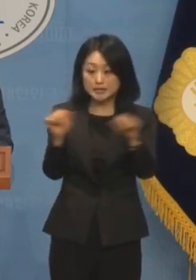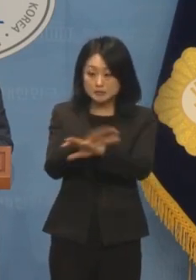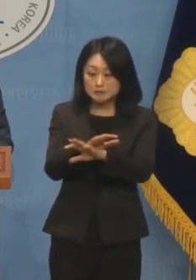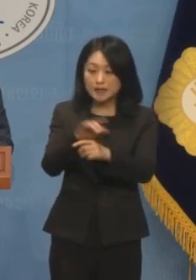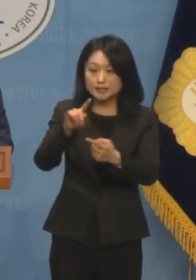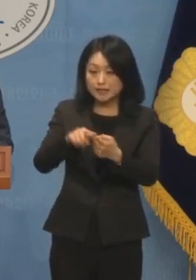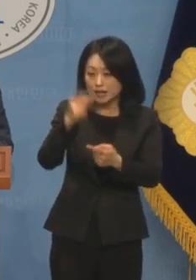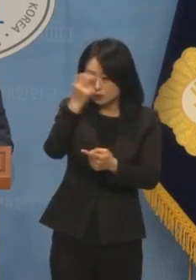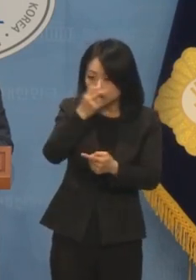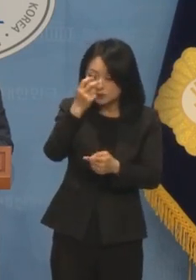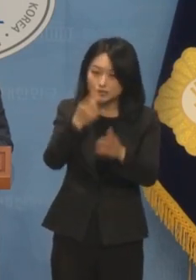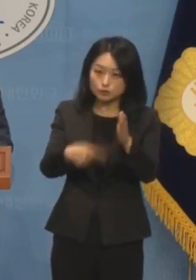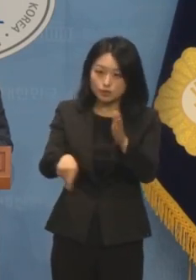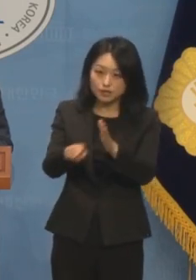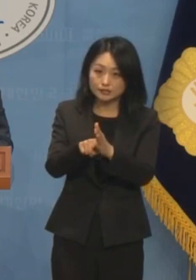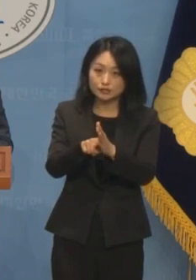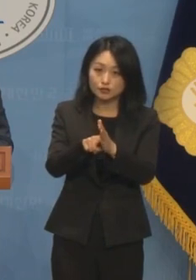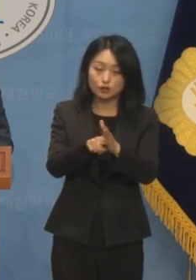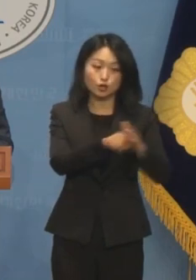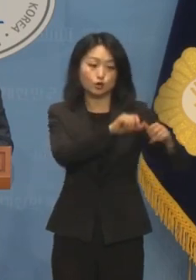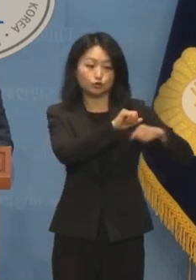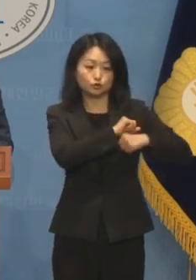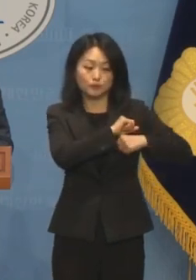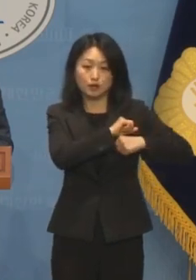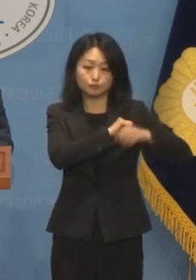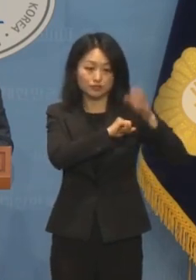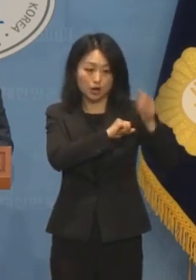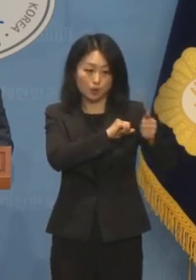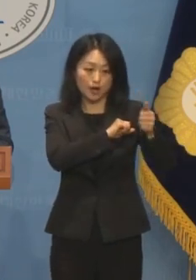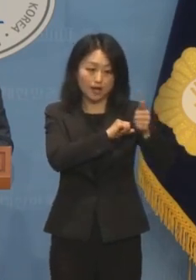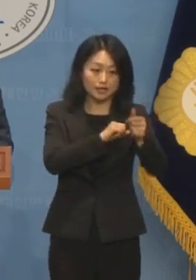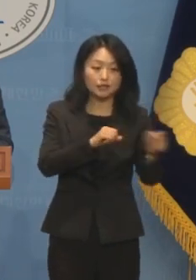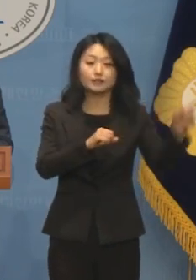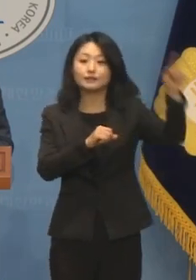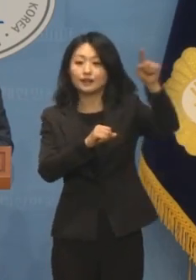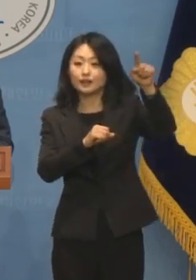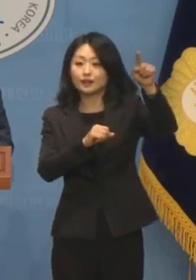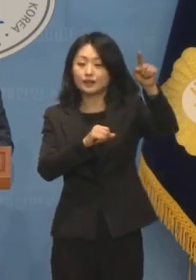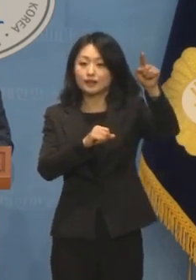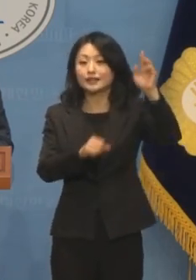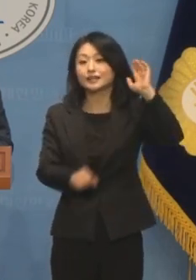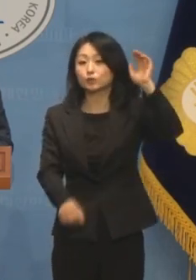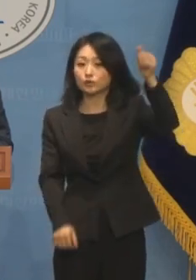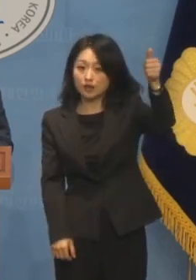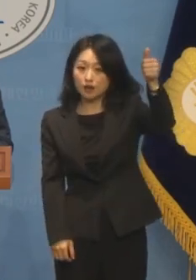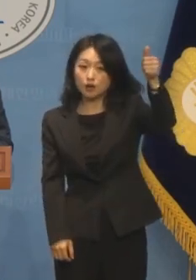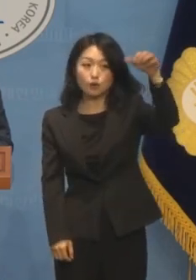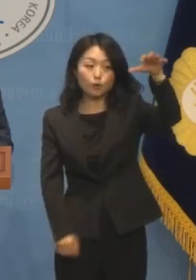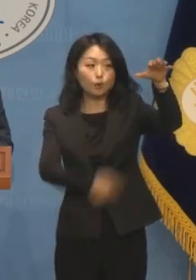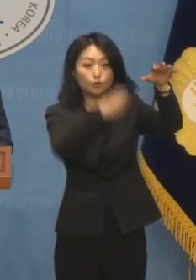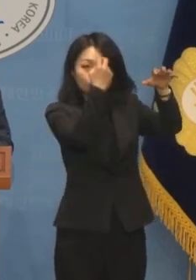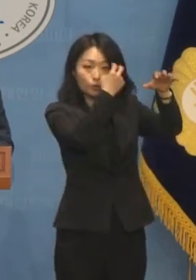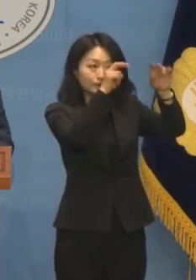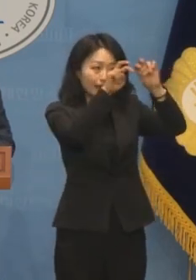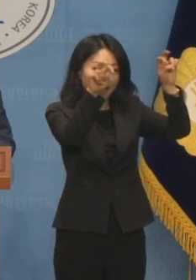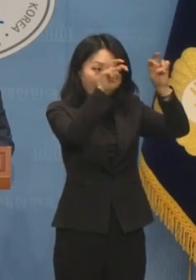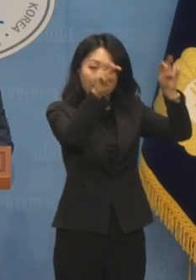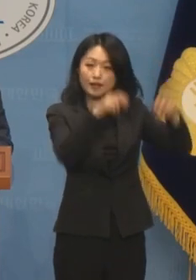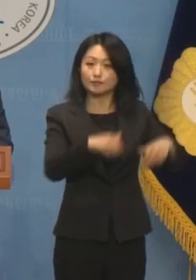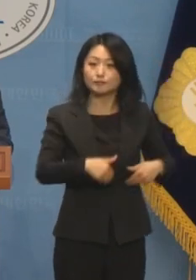규명하기 위해서는 이종섭 전 장관의 뒤에 숨어 있는 진짜 권력자인 대통령실을 조사해야